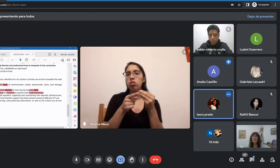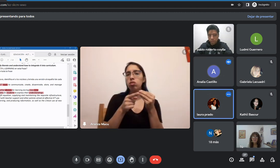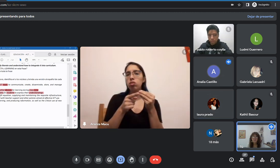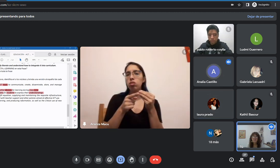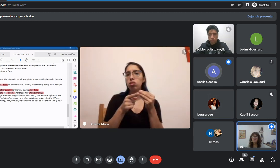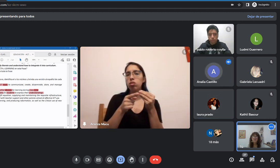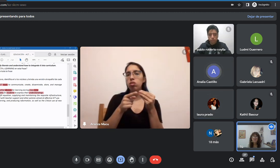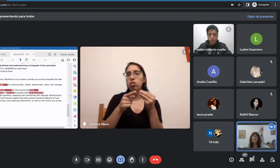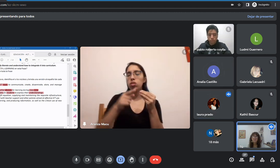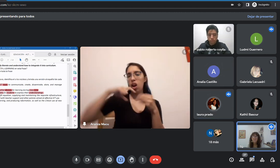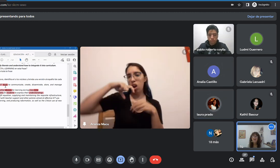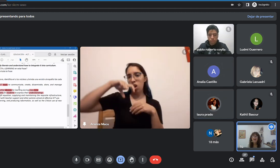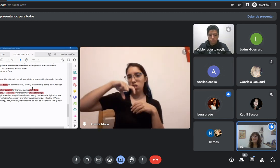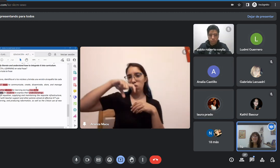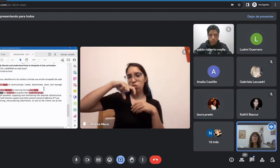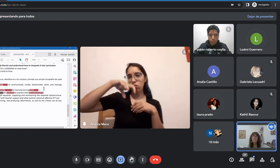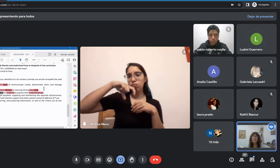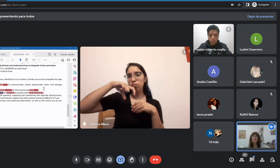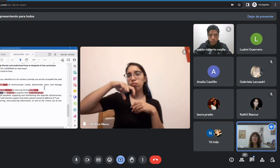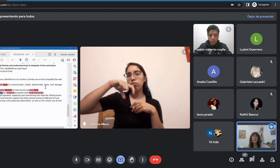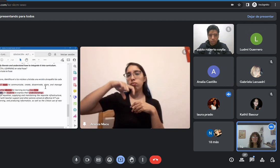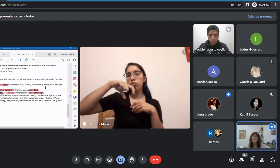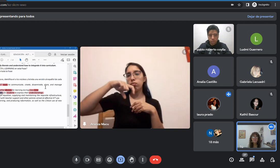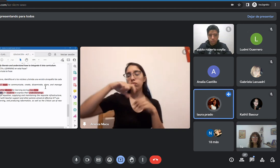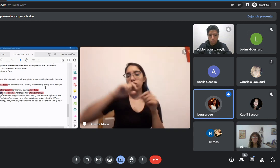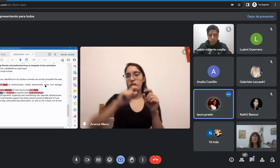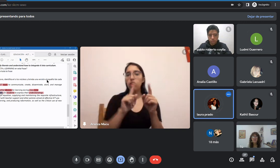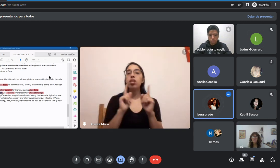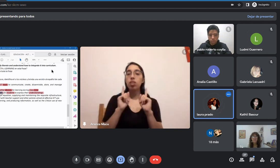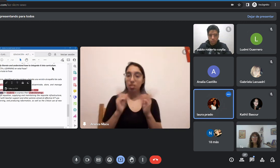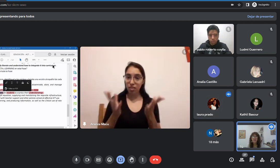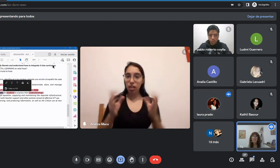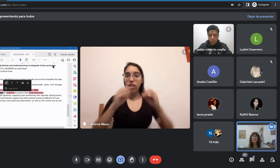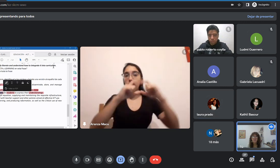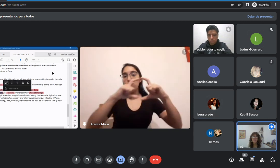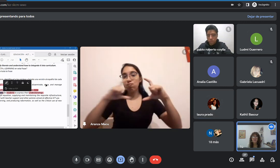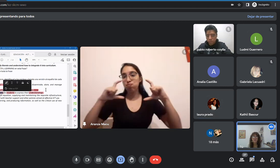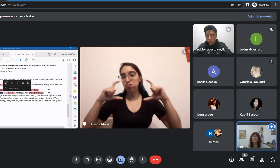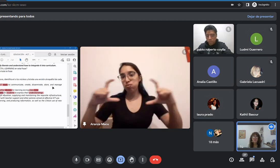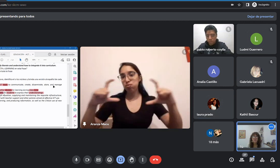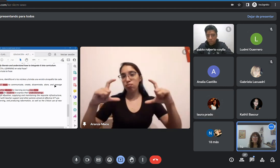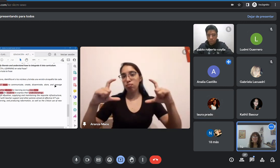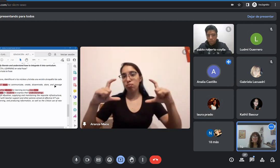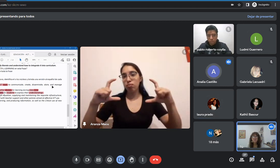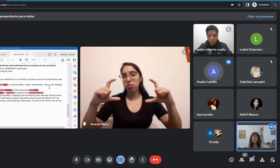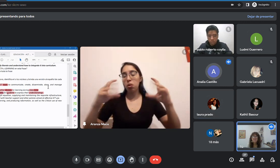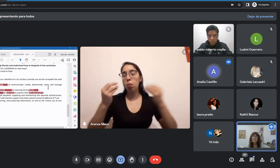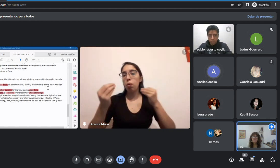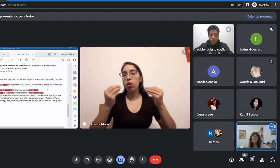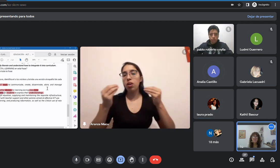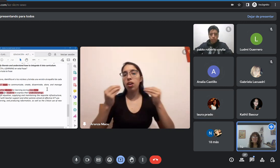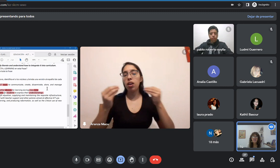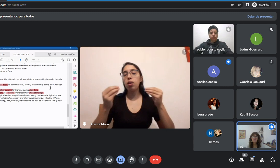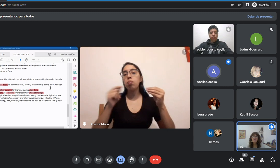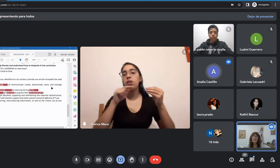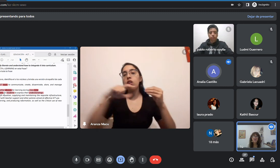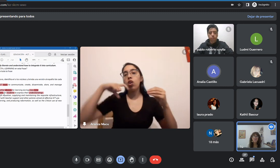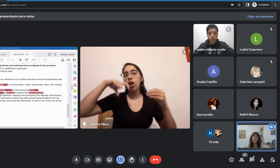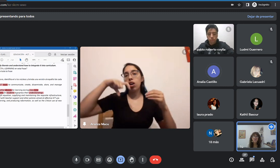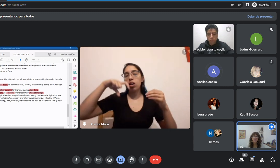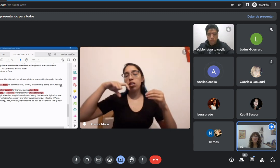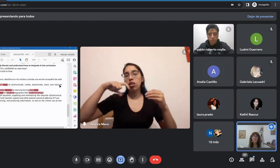Adjetivos. Entonces, van dentro del bloque. ¿Sí? Lo están premodificando. Students está enmarcado